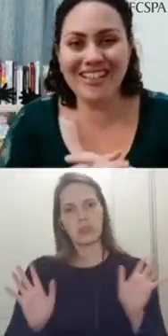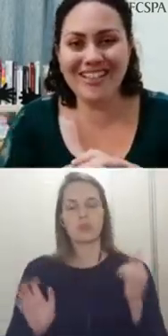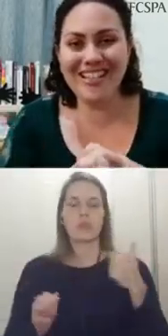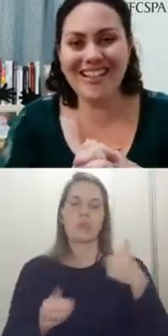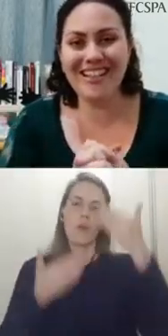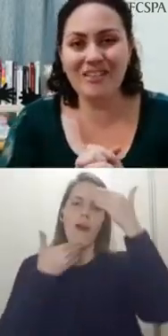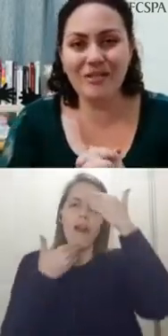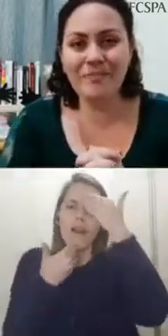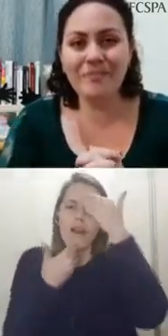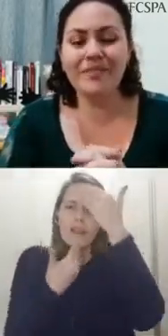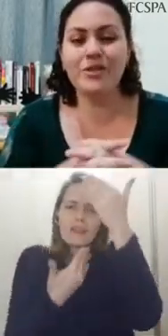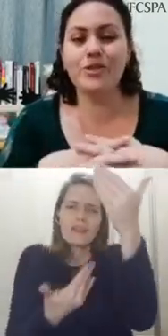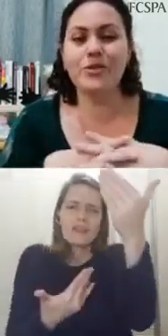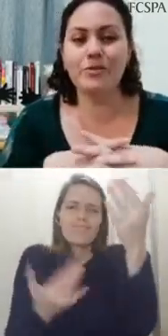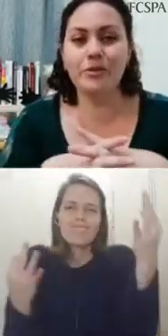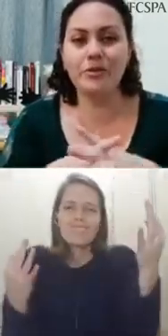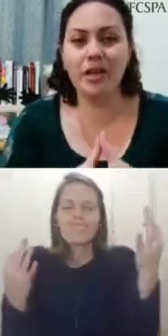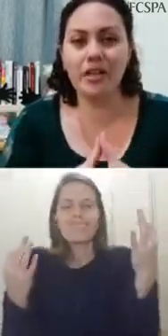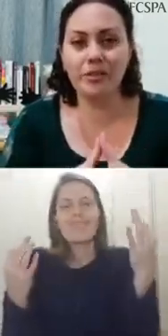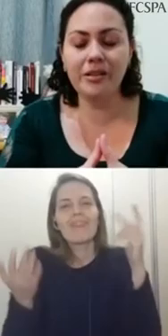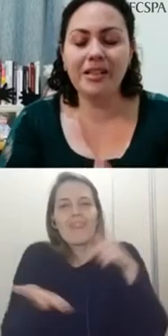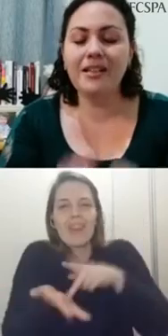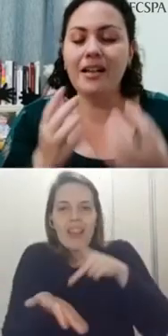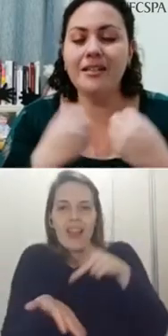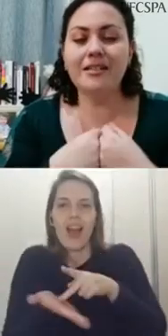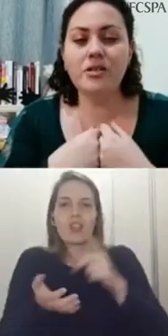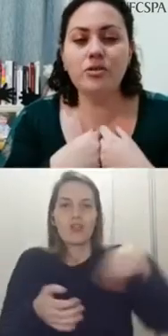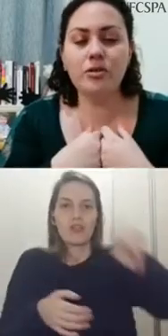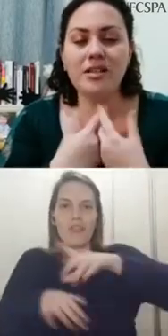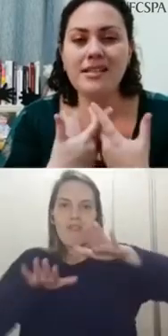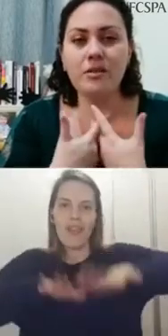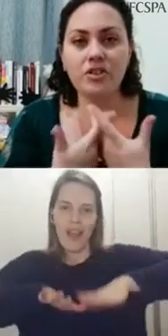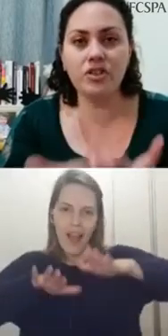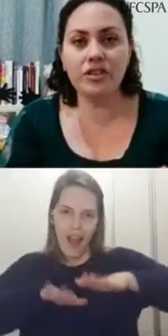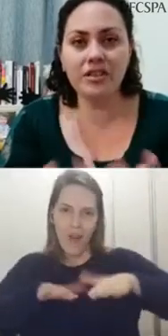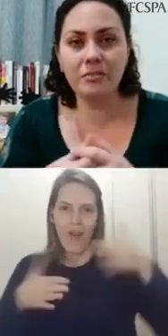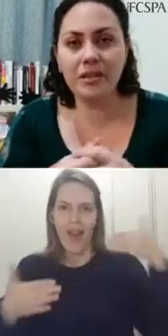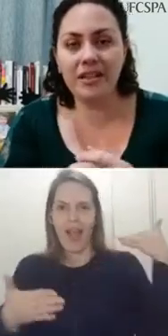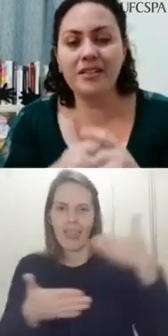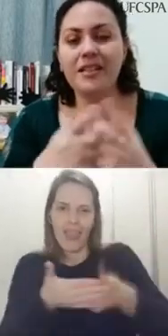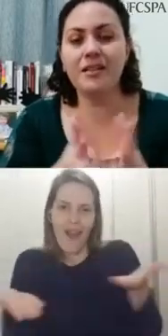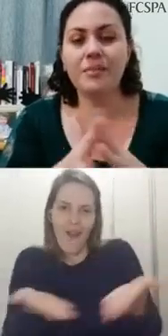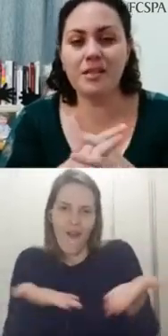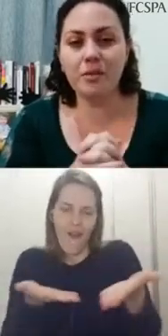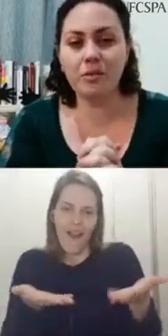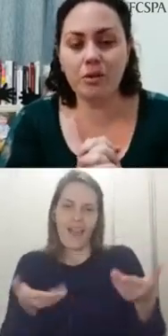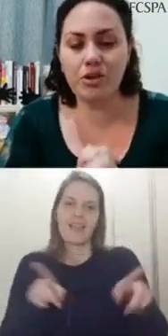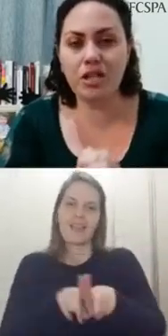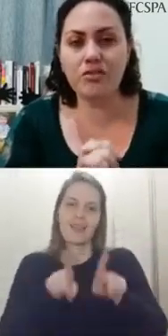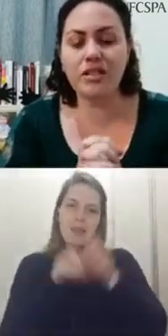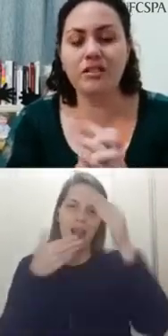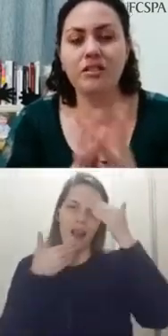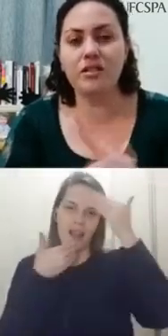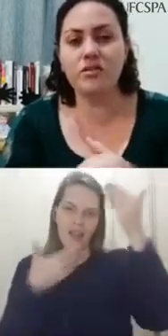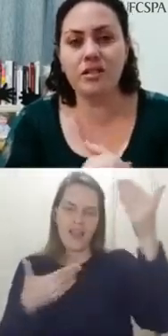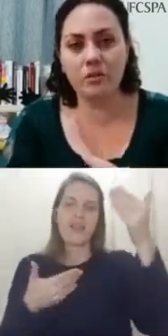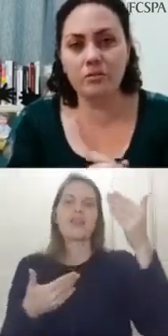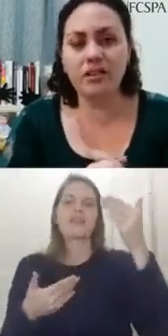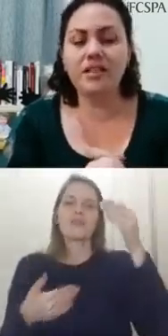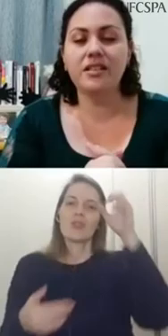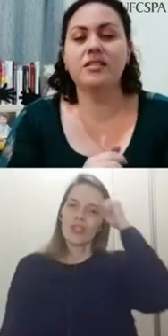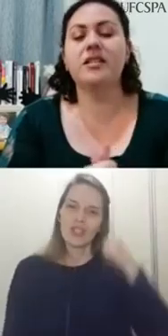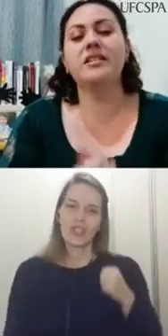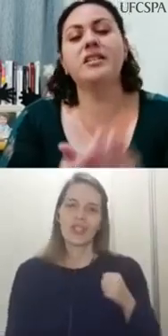assistindo aqui na nossa live, que a gente fez com muito carinho. Agradeço de coração a Shana também, que está aqui participando com a gente, fazendo a